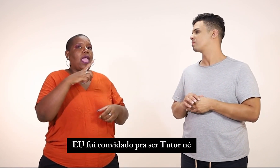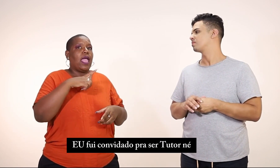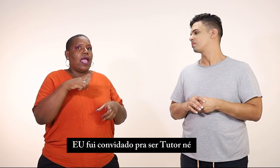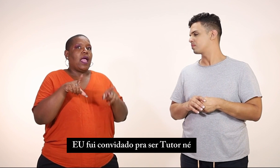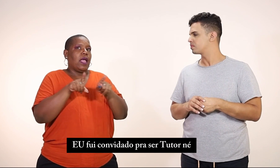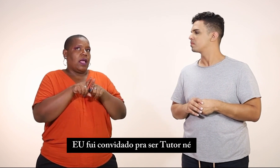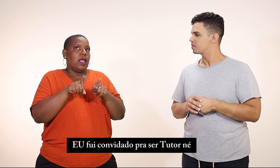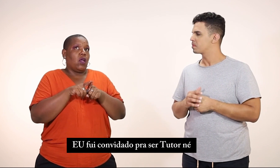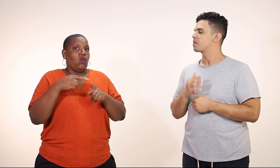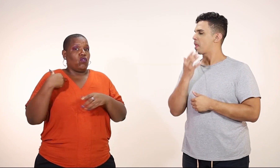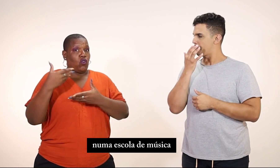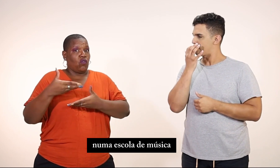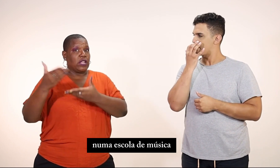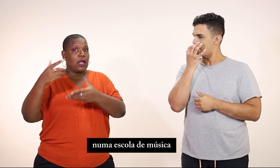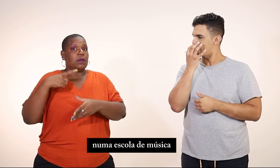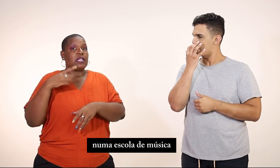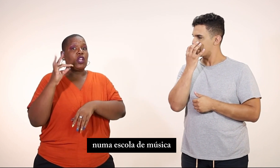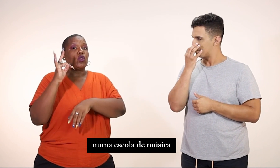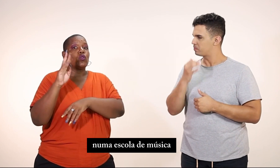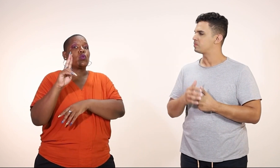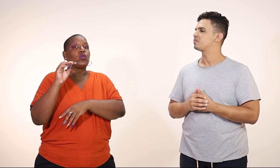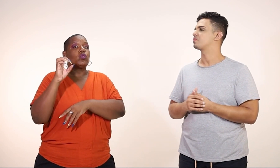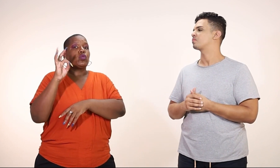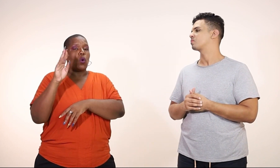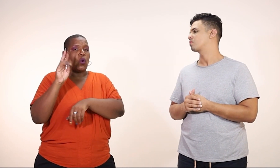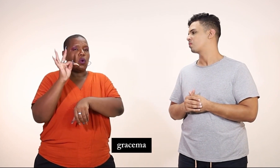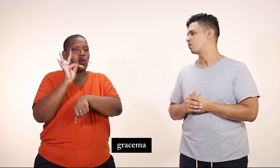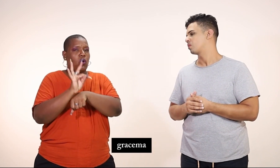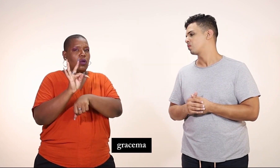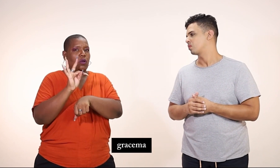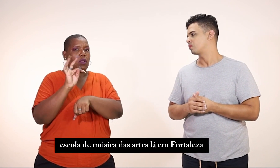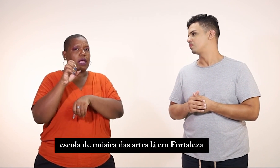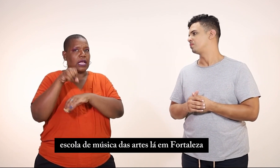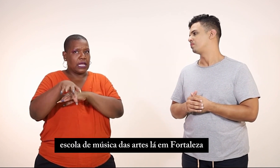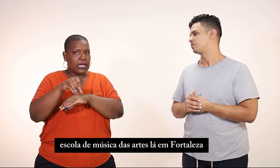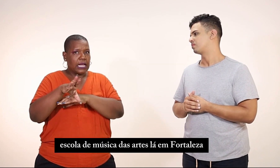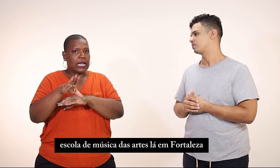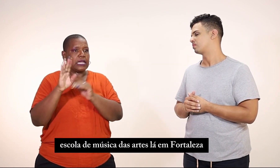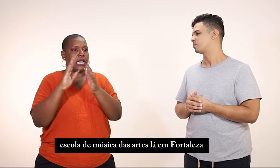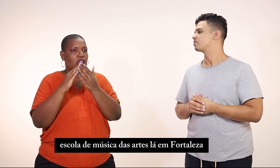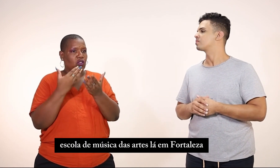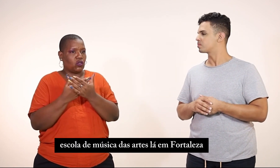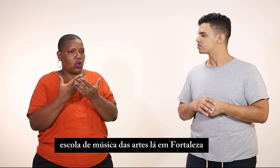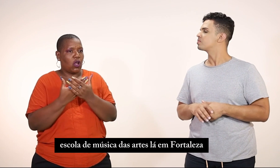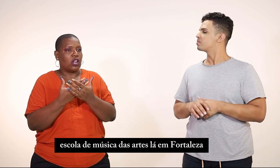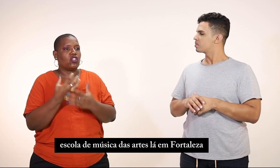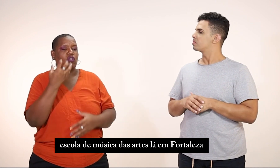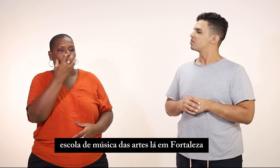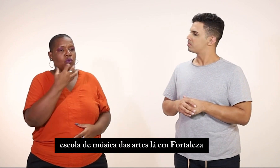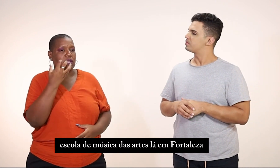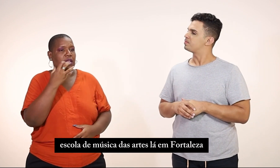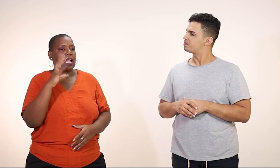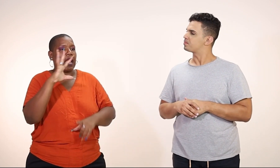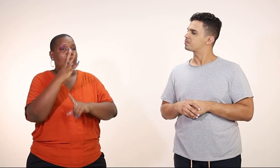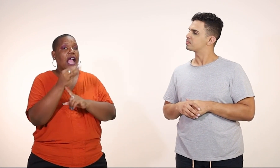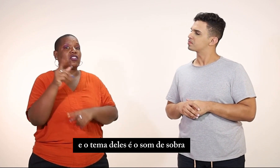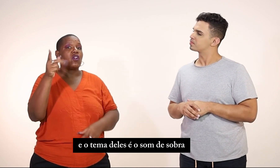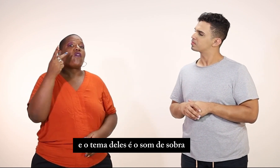tutor, né, numa escola de música, Iracema Escola de Música das Artes, lá em Fortaleza. E o